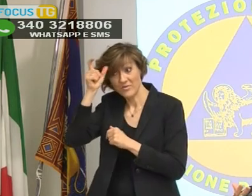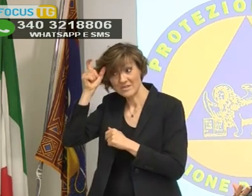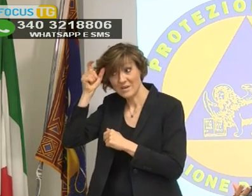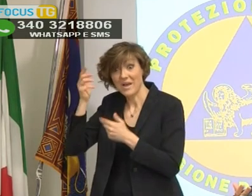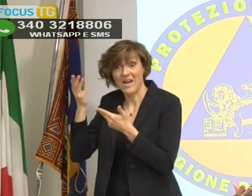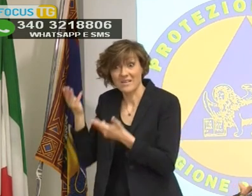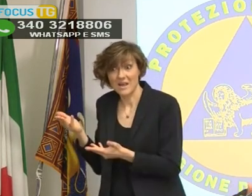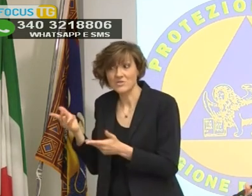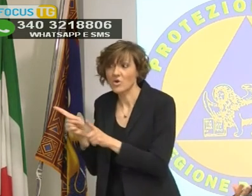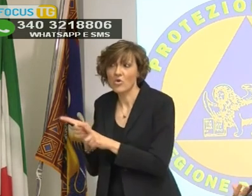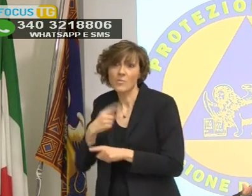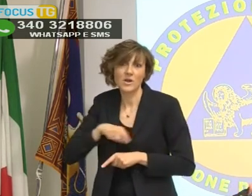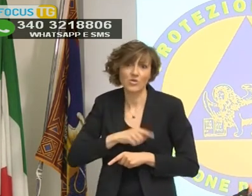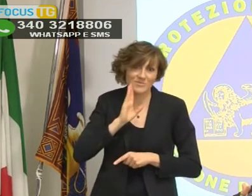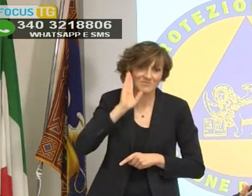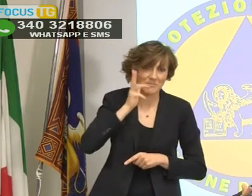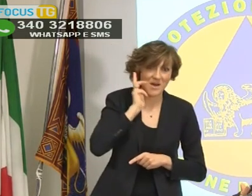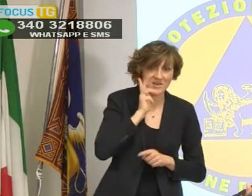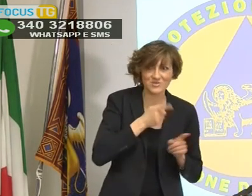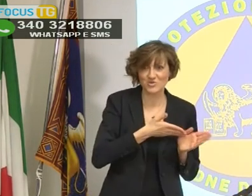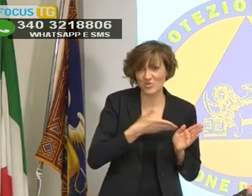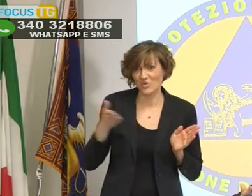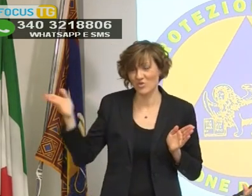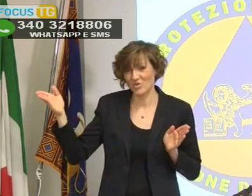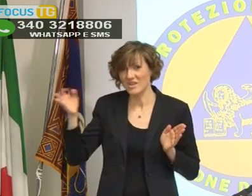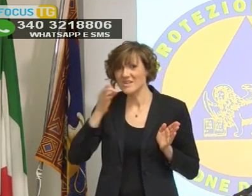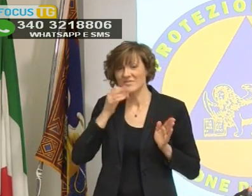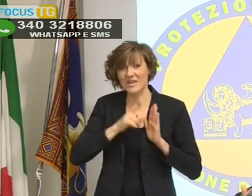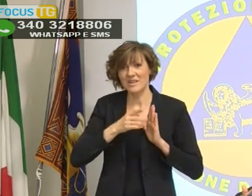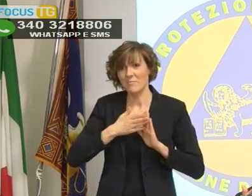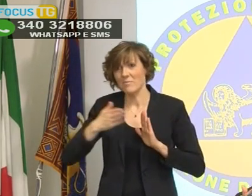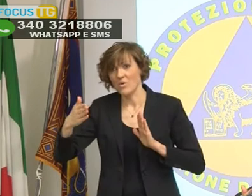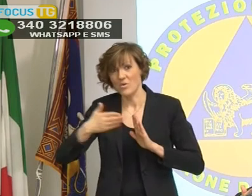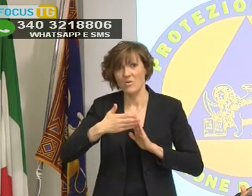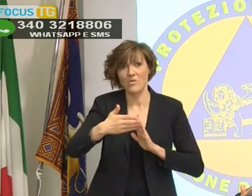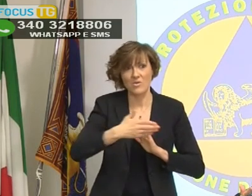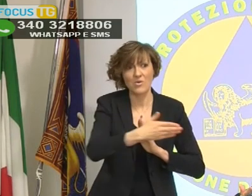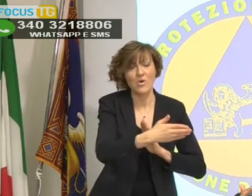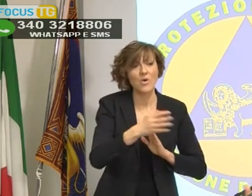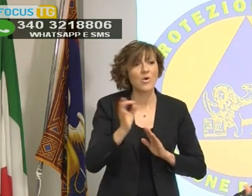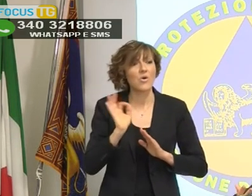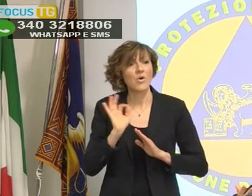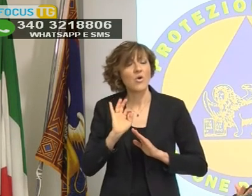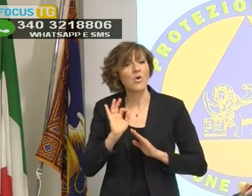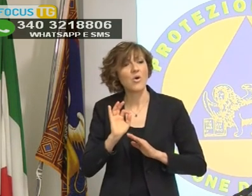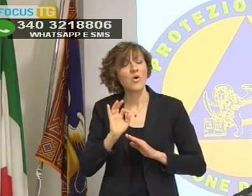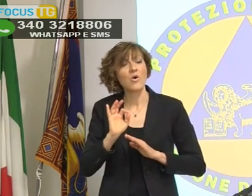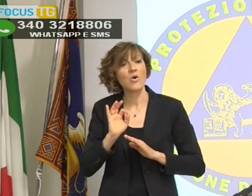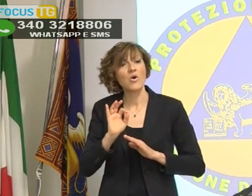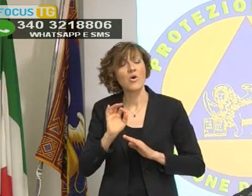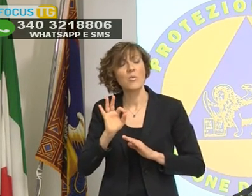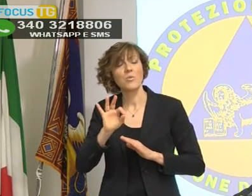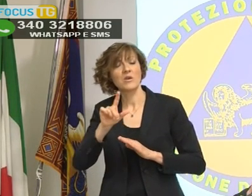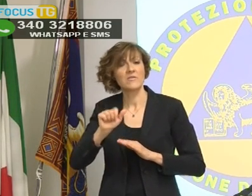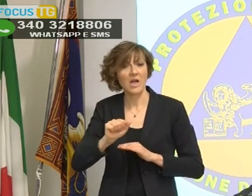capirci. E quindi è inevitabile che, notate cosa sta accadendo in Florida adesso, no? Non si parla più di New York, si parla